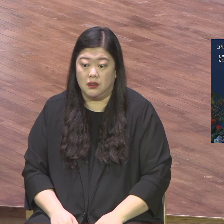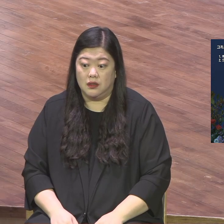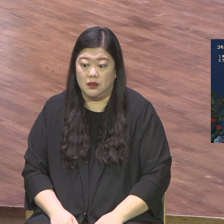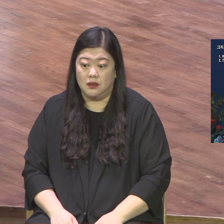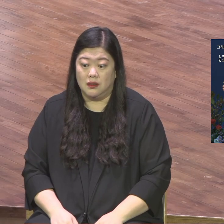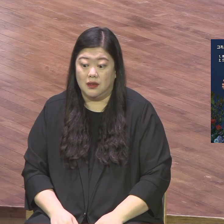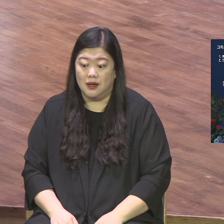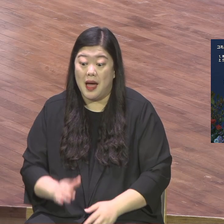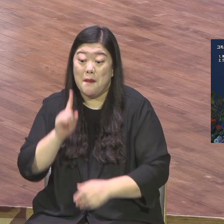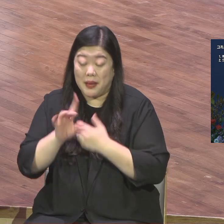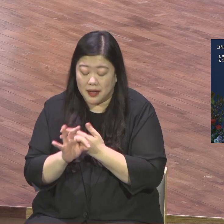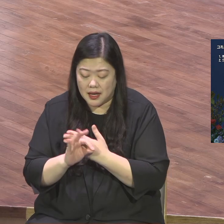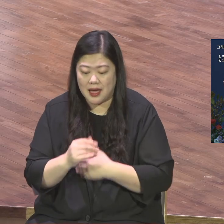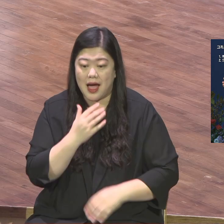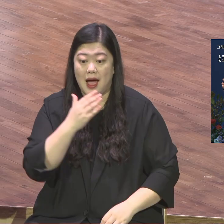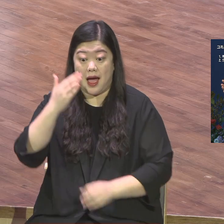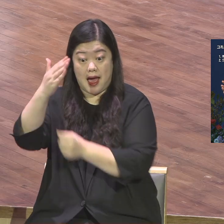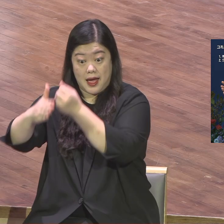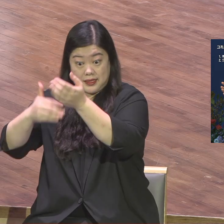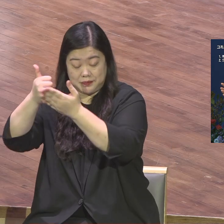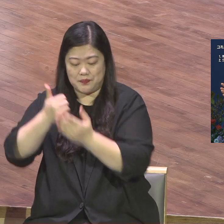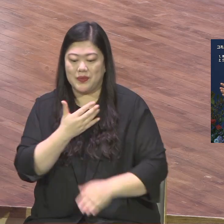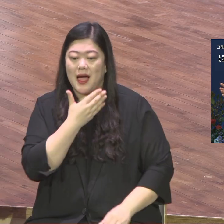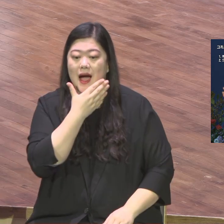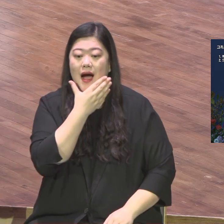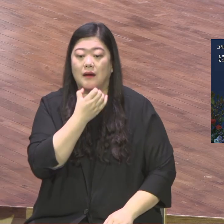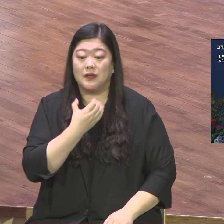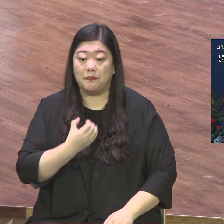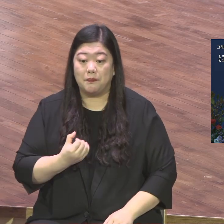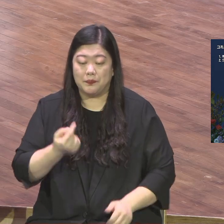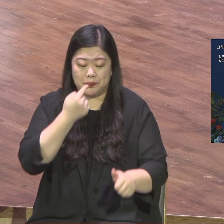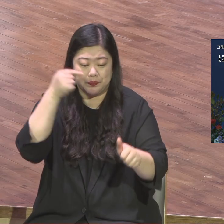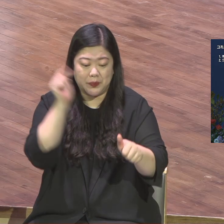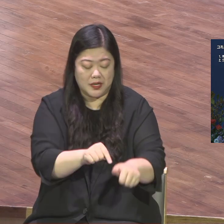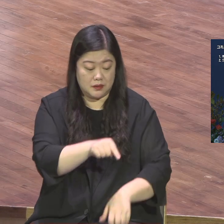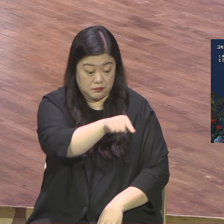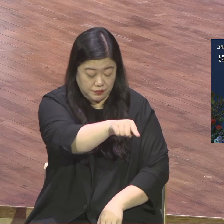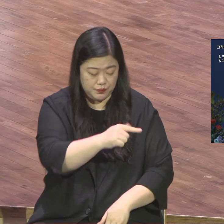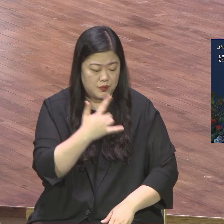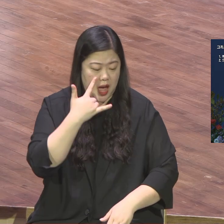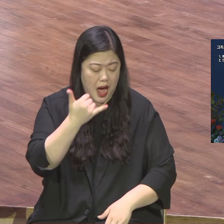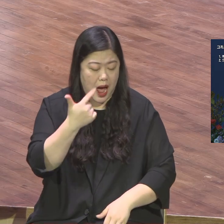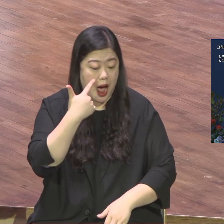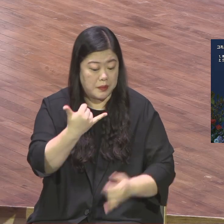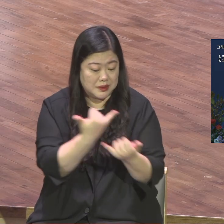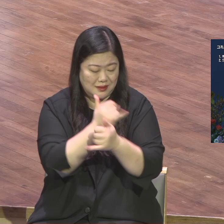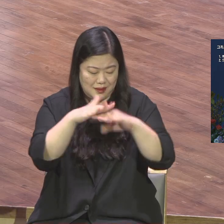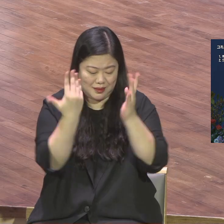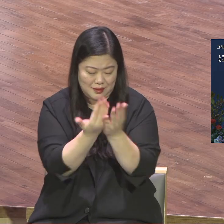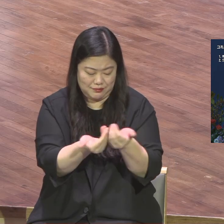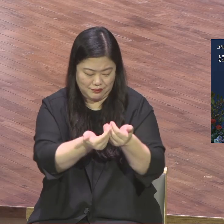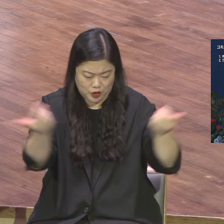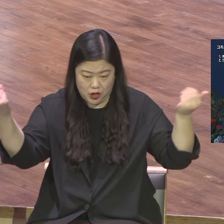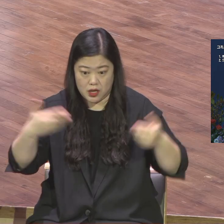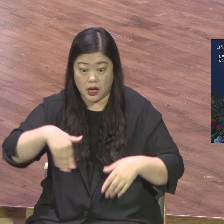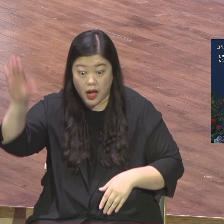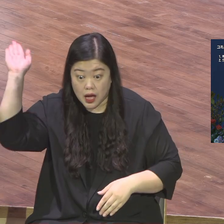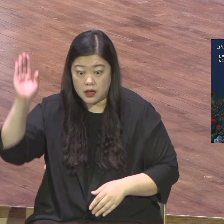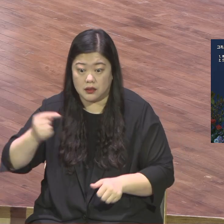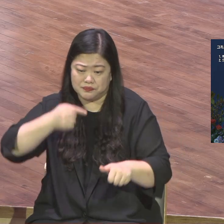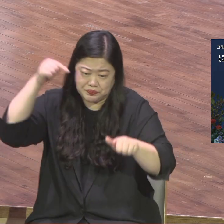우르를 떠나라 하나님 말씀 듣고 망설였다 하면 믿음이 조상 못됩니다. 못되지요. 갈까 말까 갈까